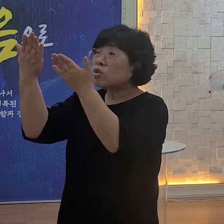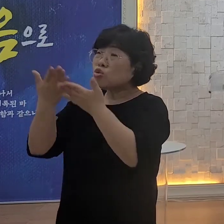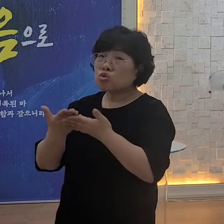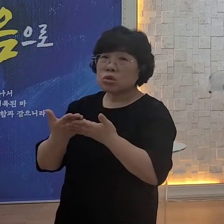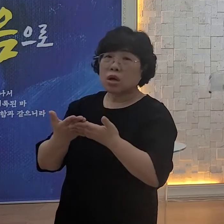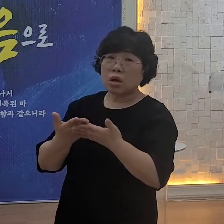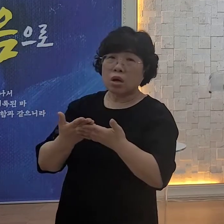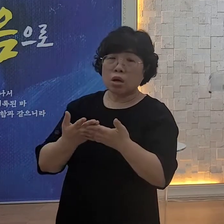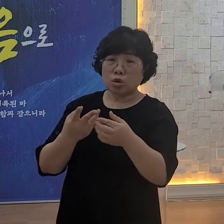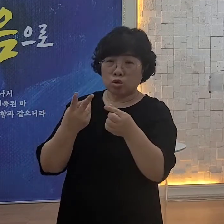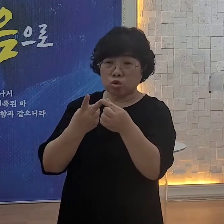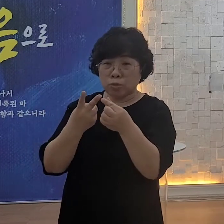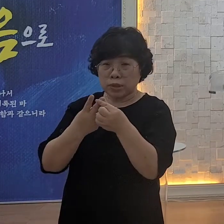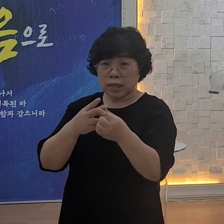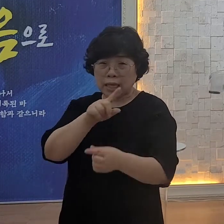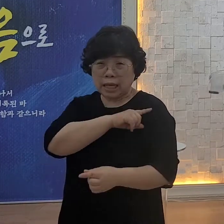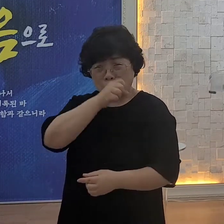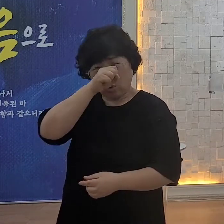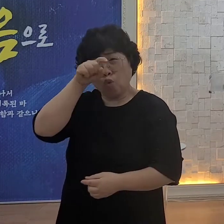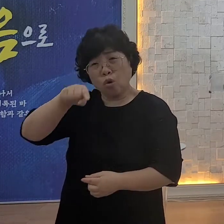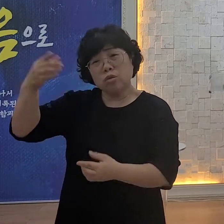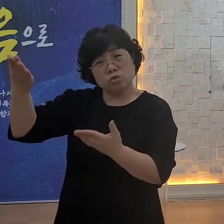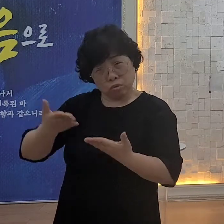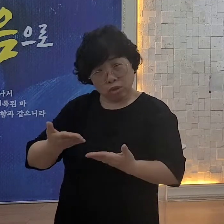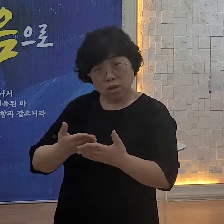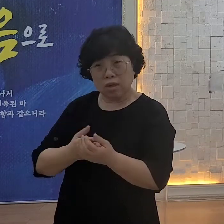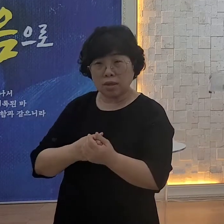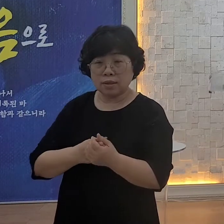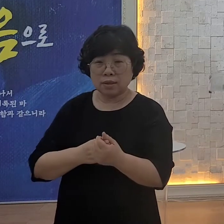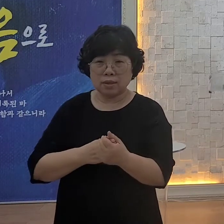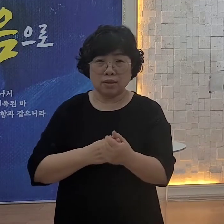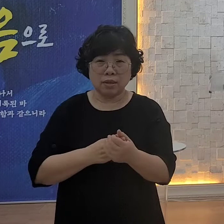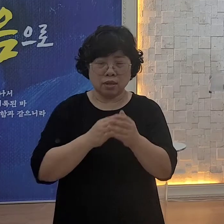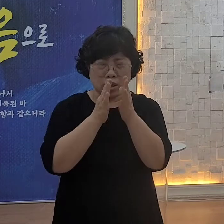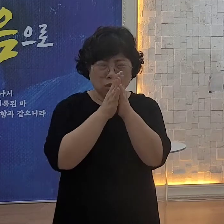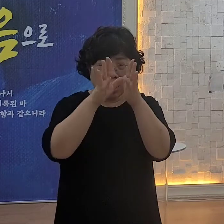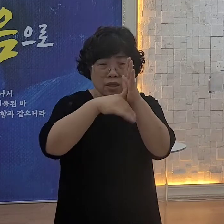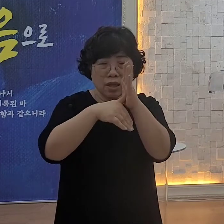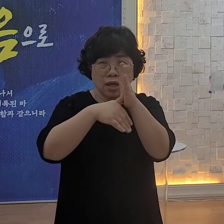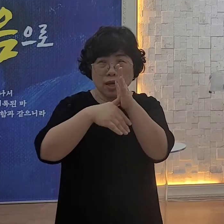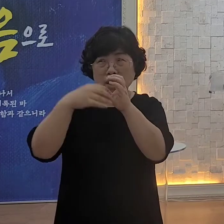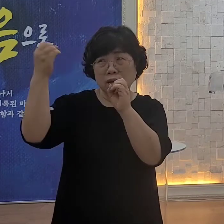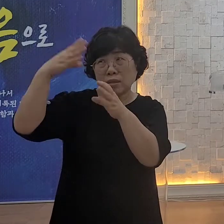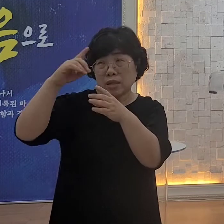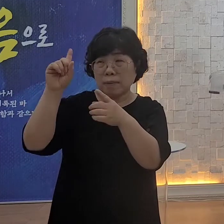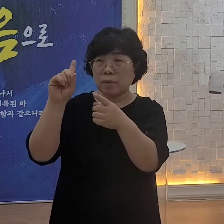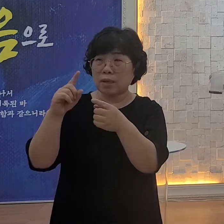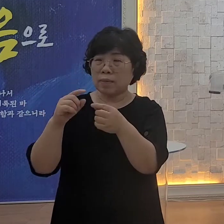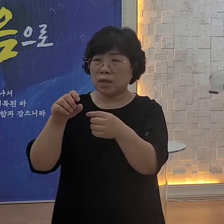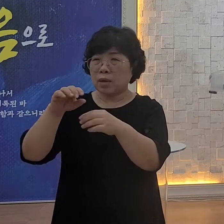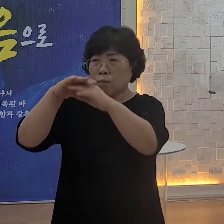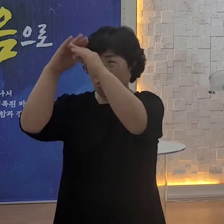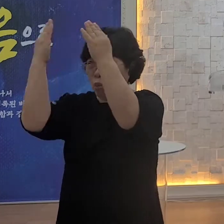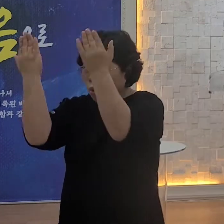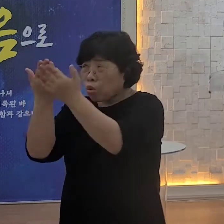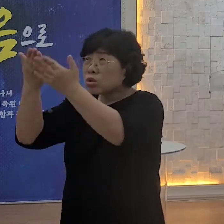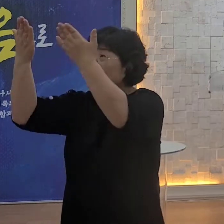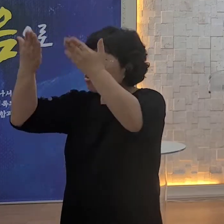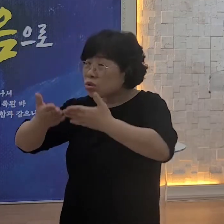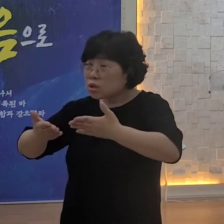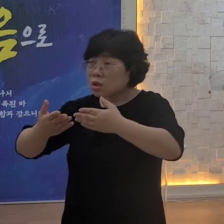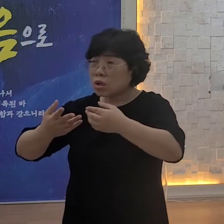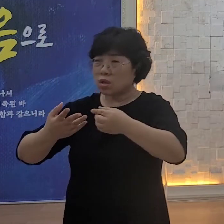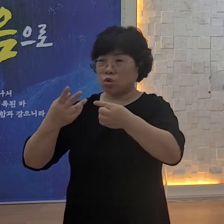모든 것 주신다. 근데 두 번째 이게 가장 좋은 것 주신다. 좀 다르죠? 자, 기도하면 모든